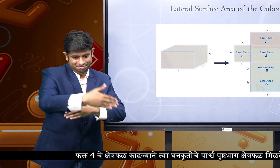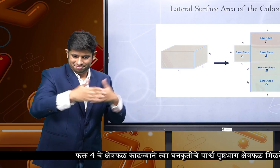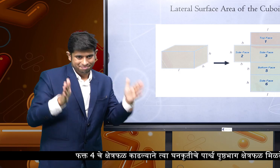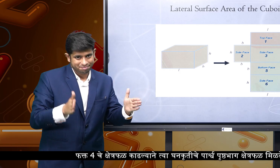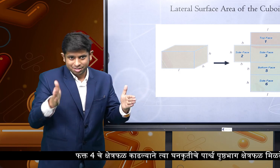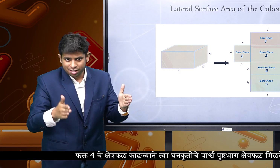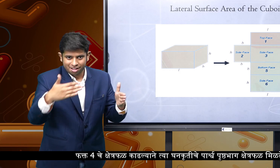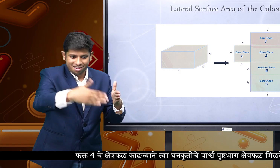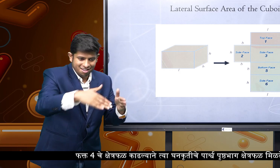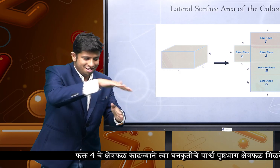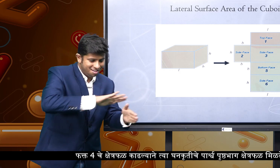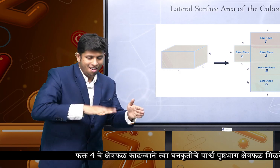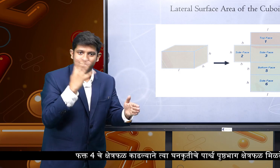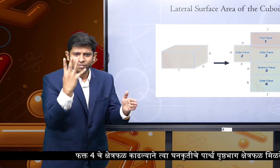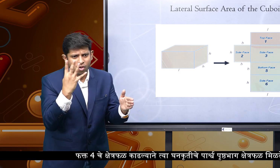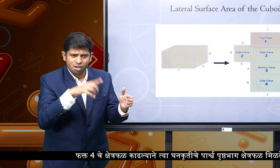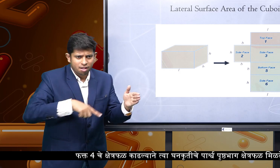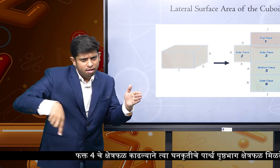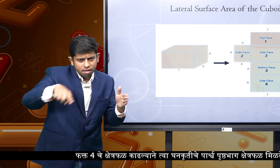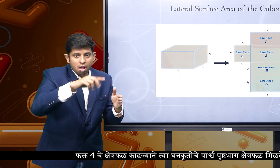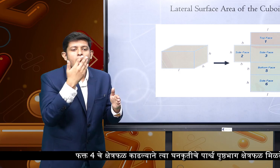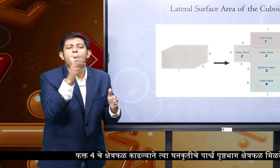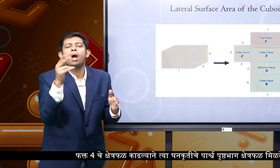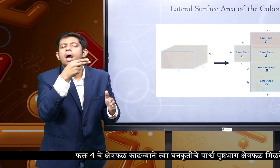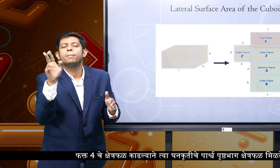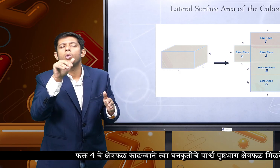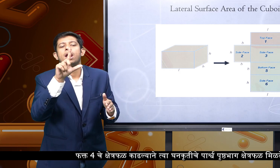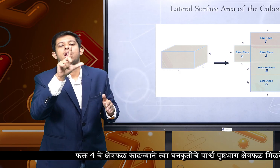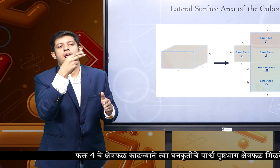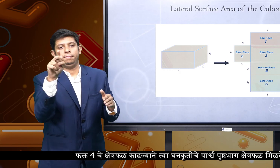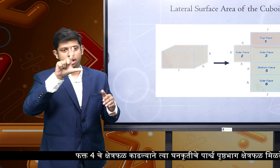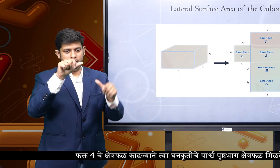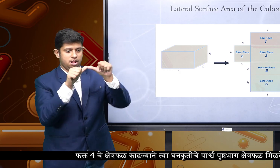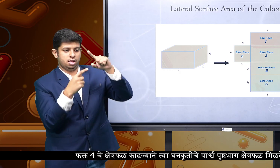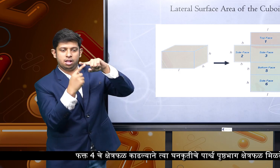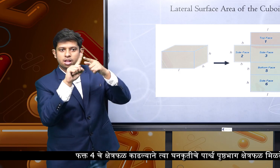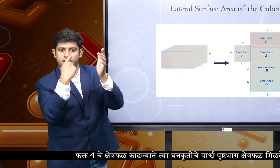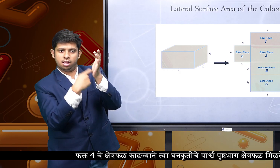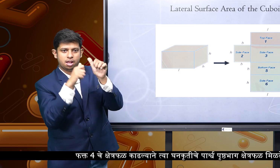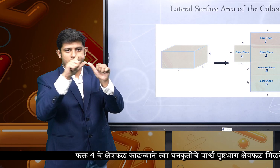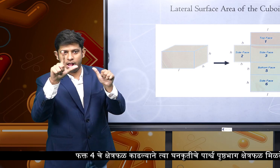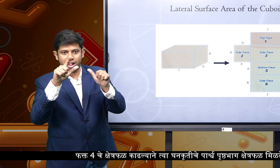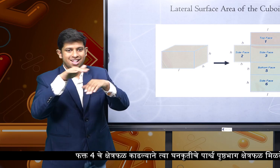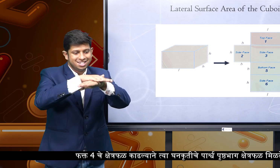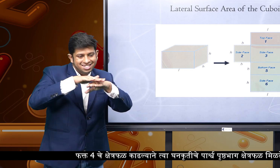फक्त 4 चे क्षेत्रफळ काढल्याने त्या घनाकृतींचे सर्व पार्श्व पृष्ठभाग क्षेत्रफळ मिळते.